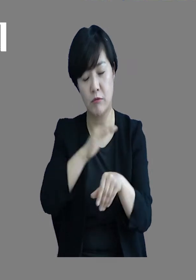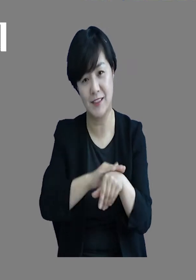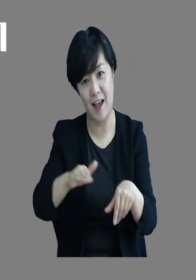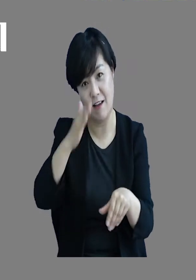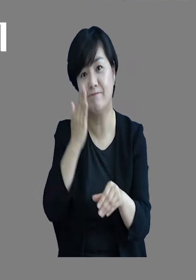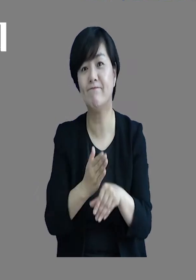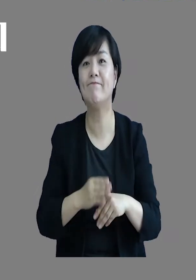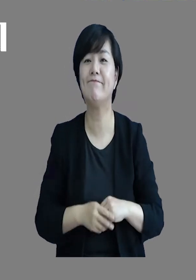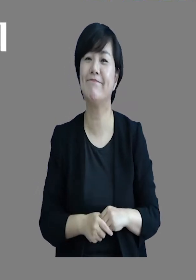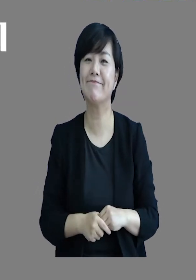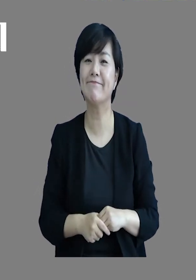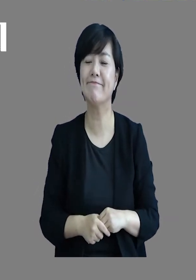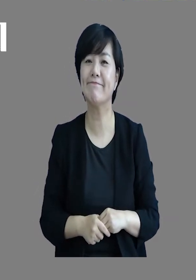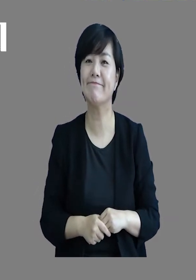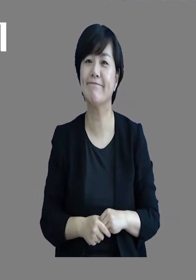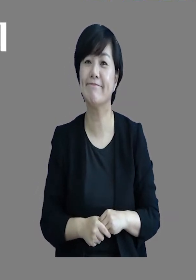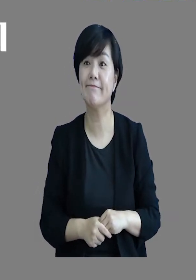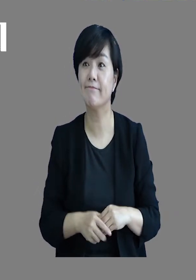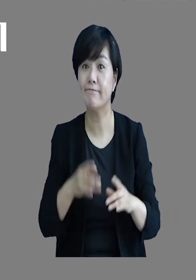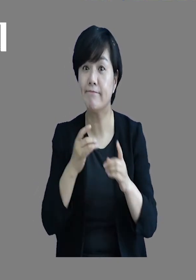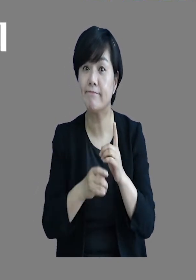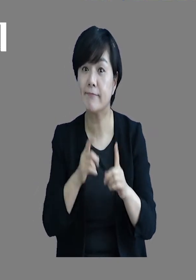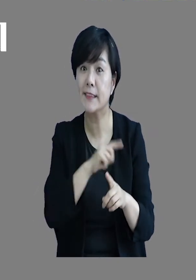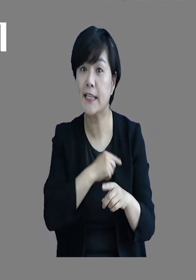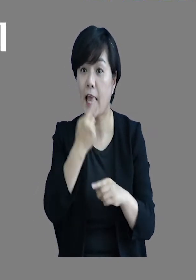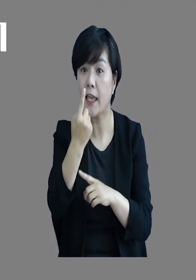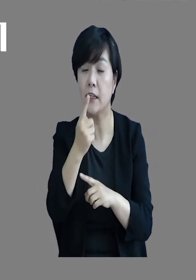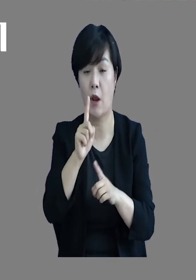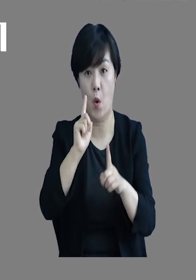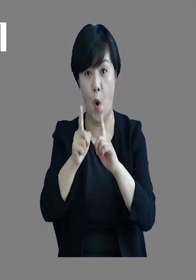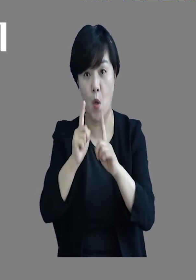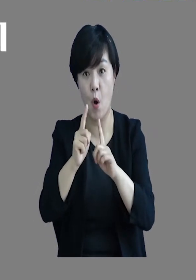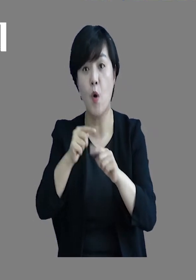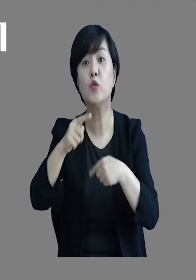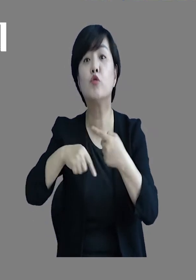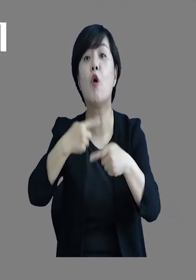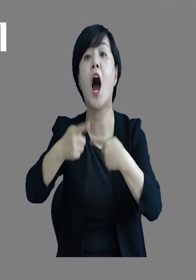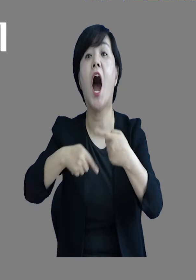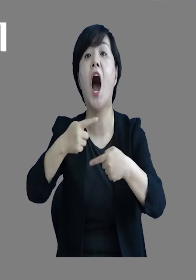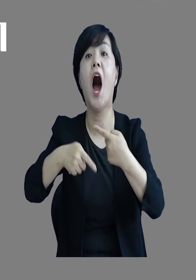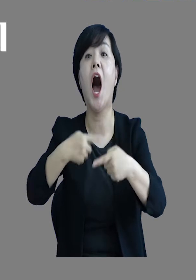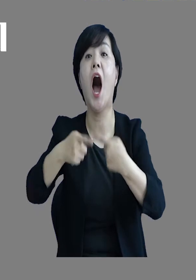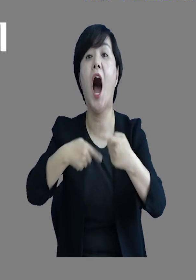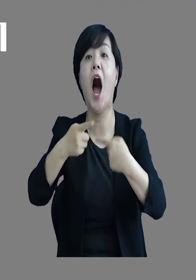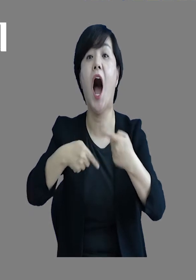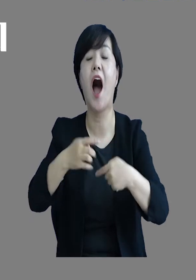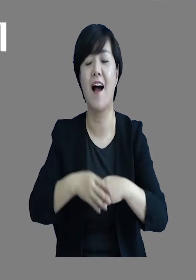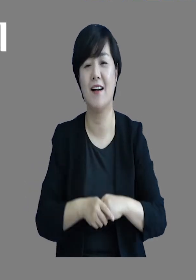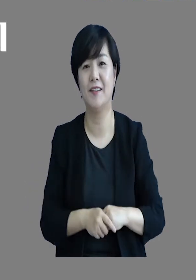있습니다. 시연 씨의 제1 언어는 수화 언어, 수어입니다.